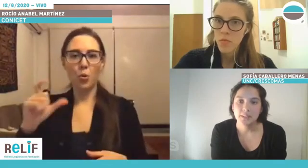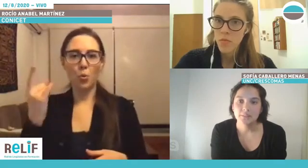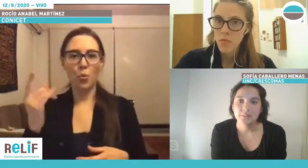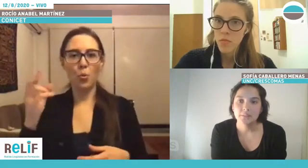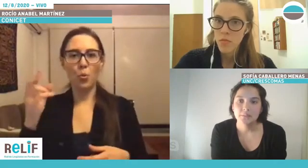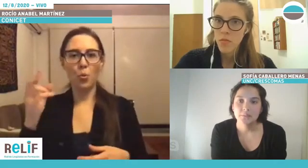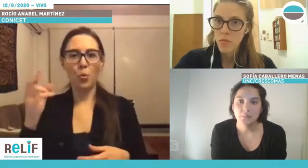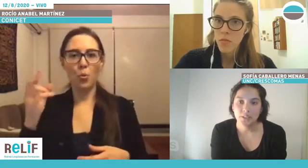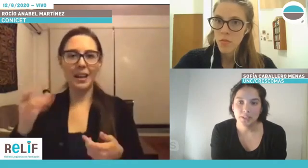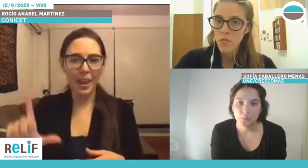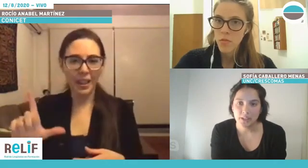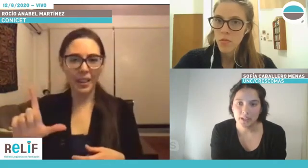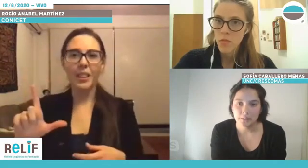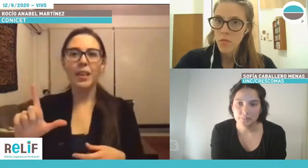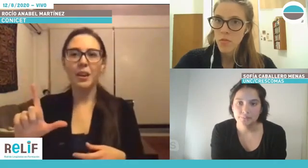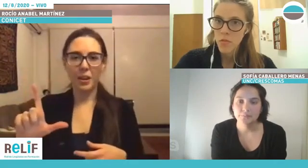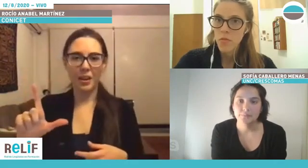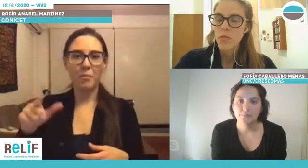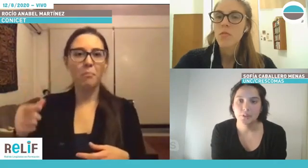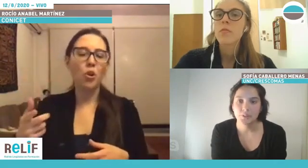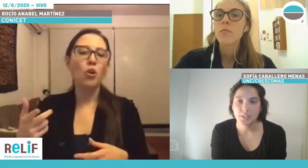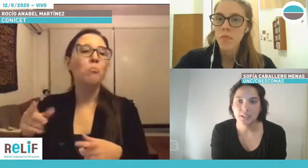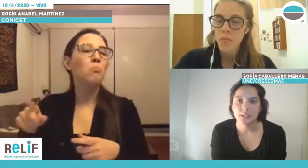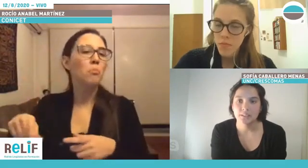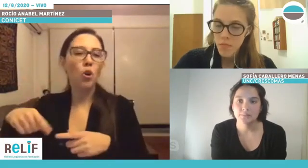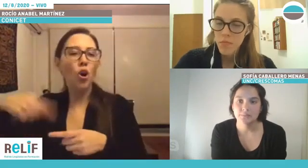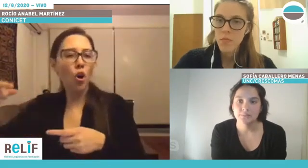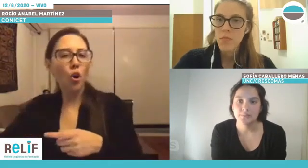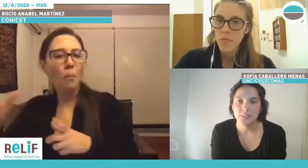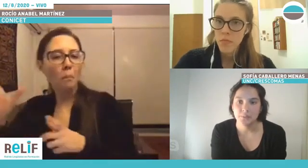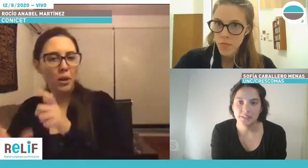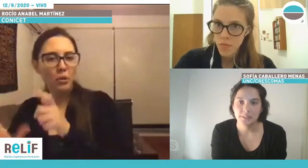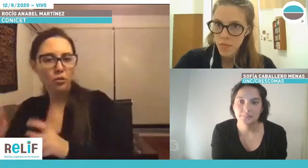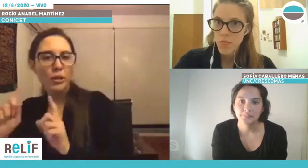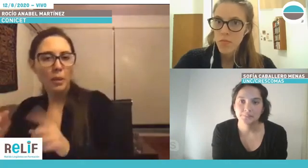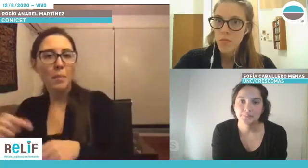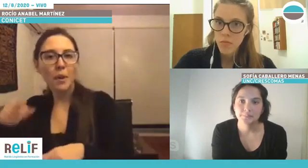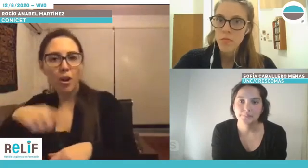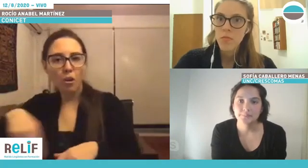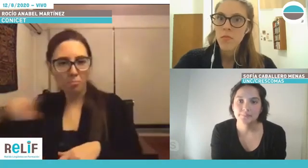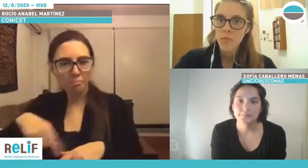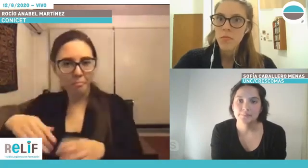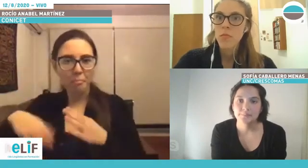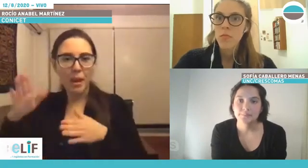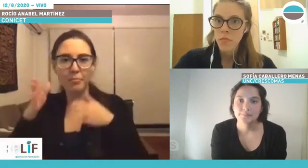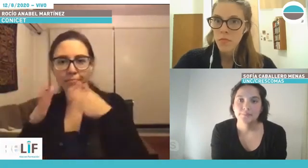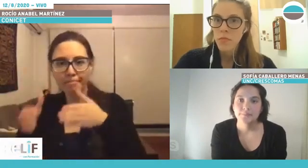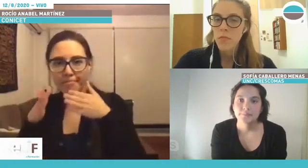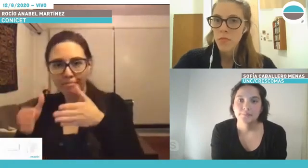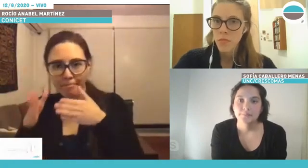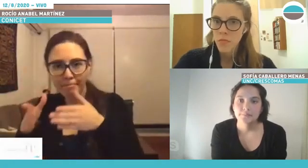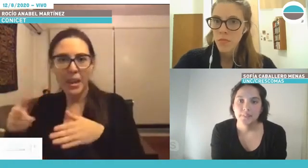y también Mónica Curiel, otra lingüista.